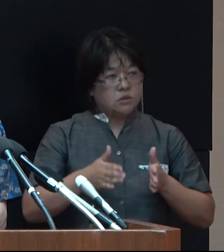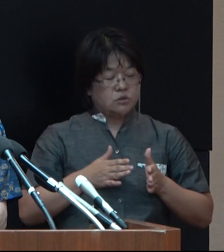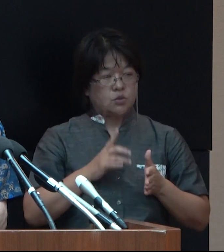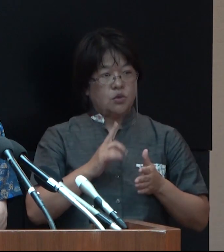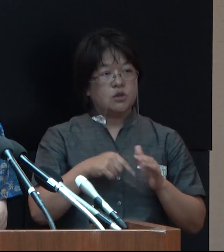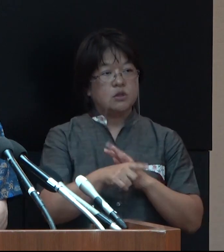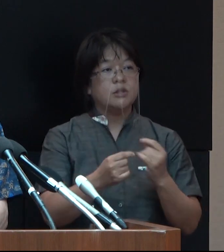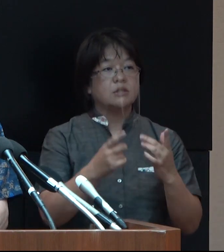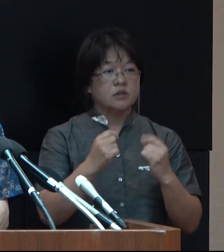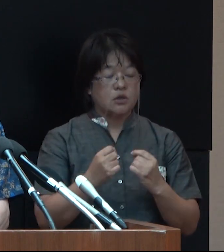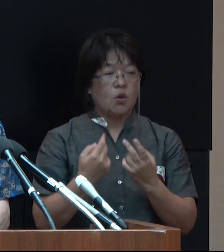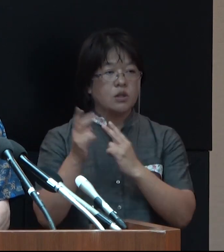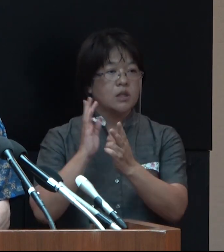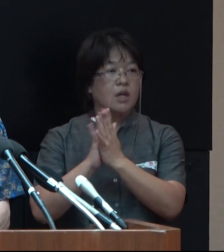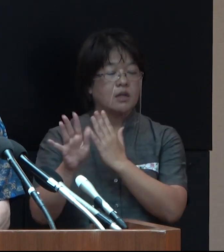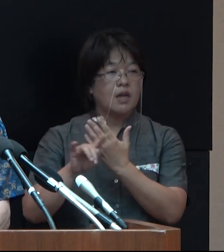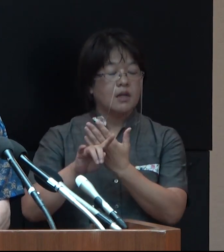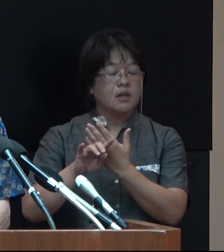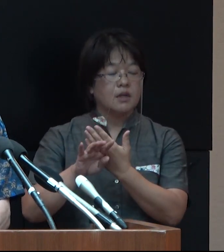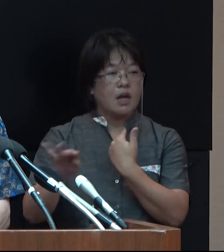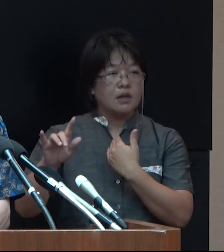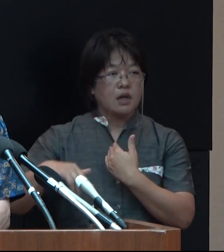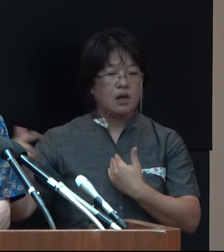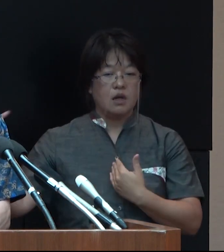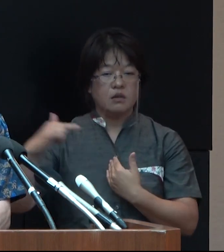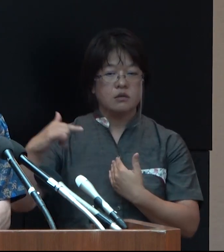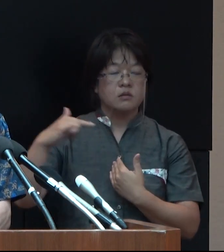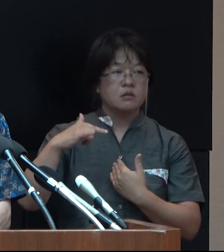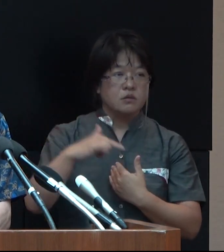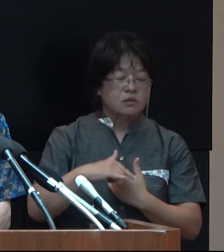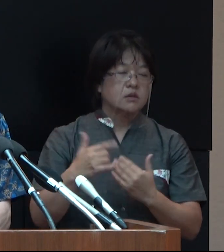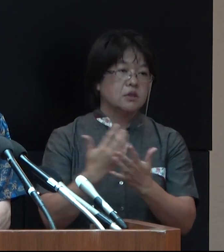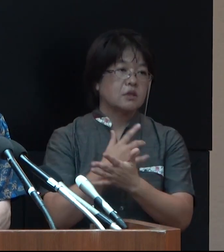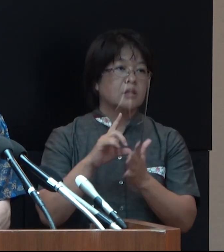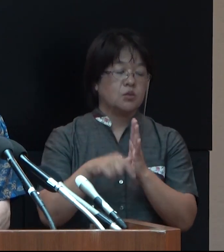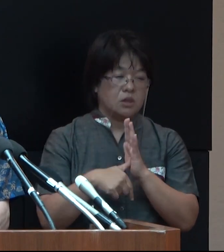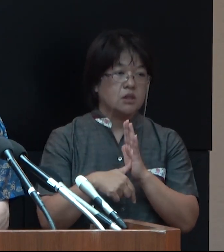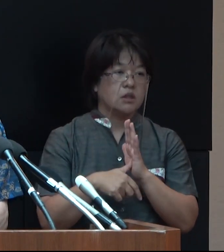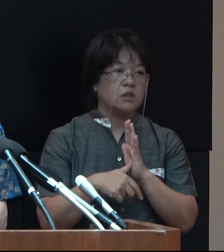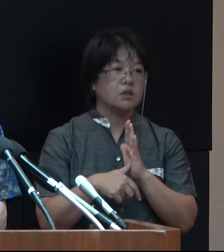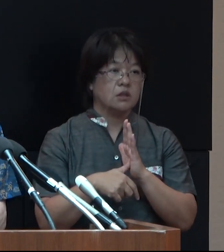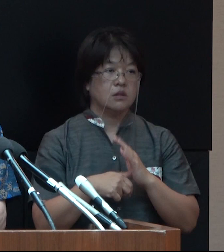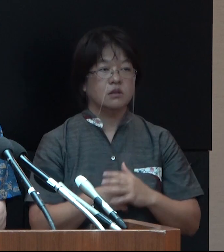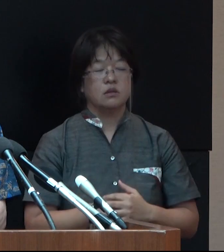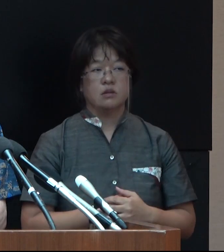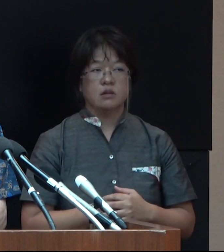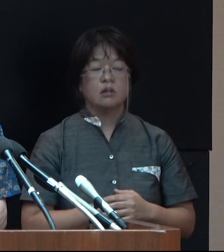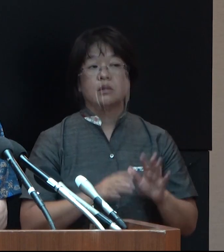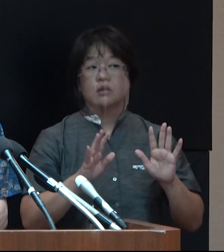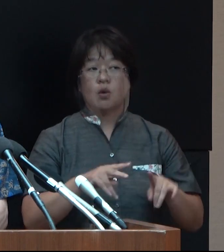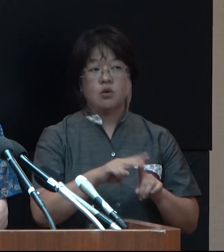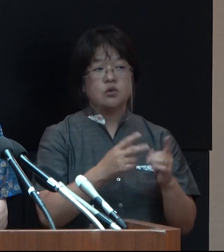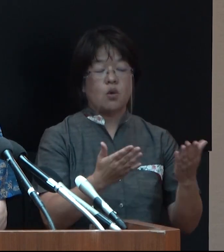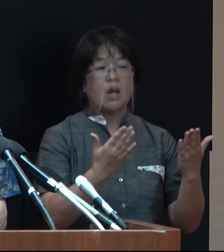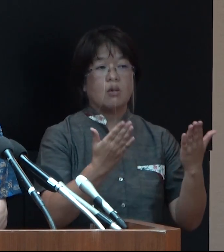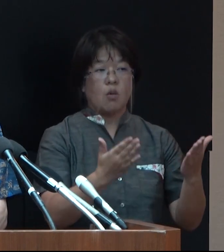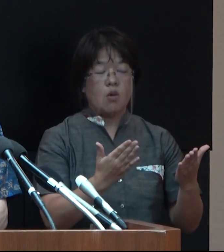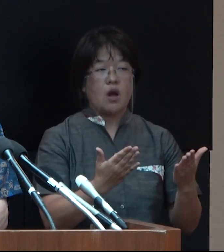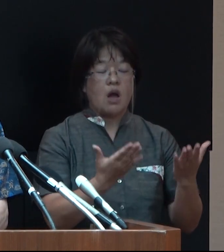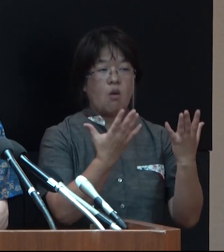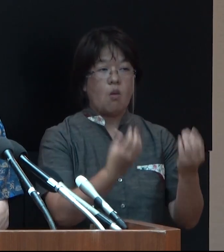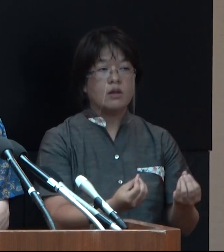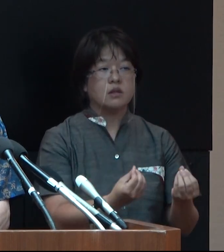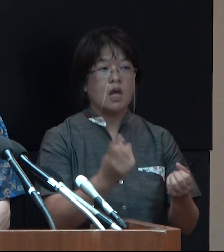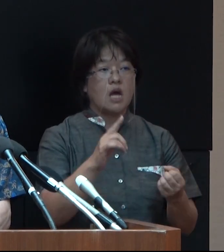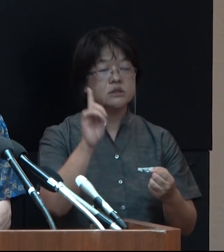けれども、県外からより厳しい内容を求めていると思うんですが、県内では今日小学校が終業式を迎えまして、明日からの夏